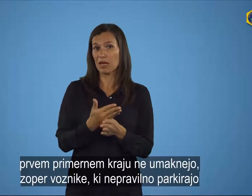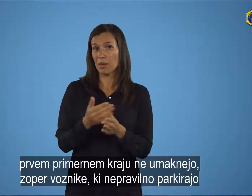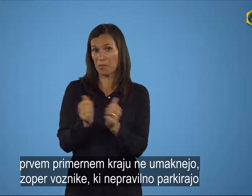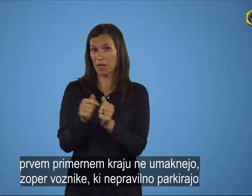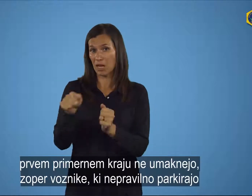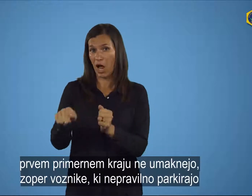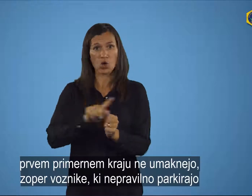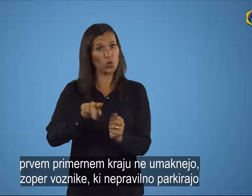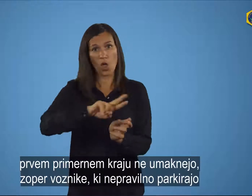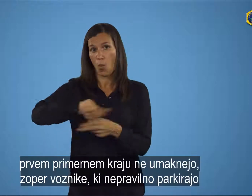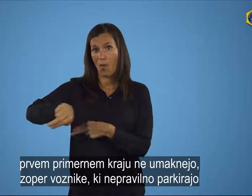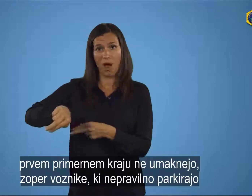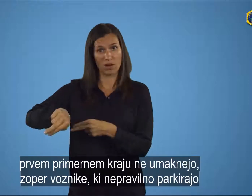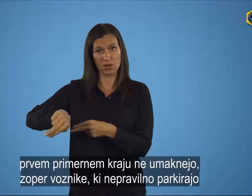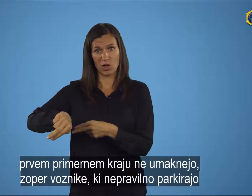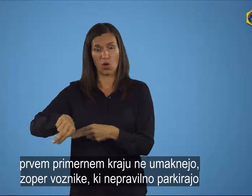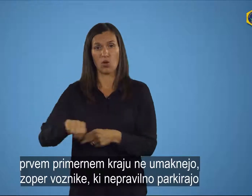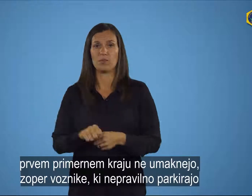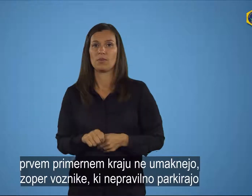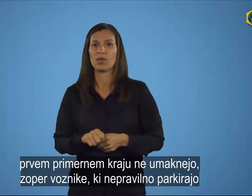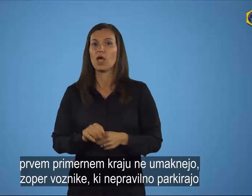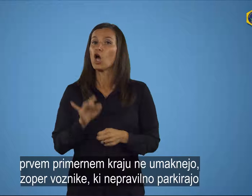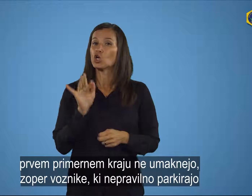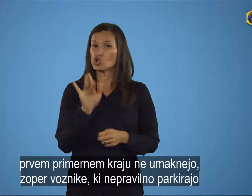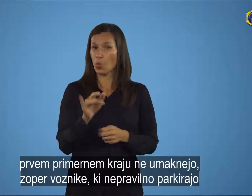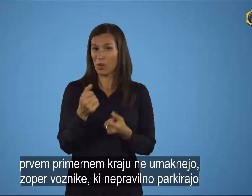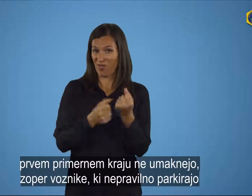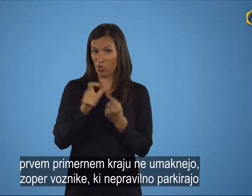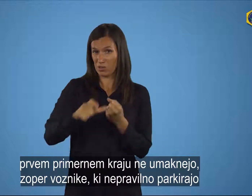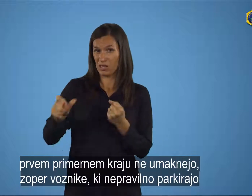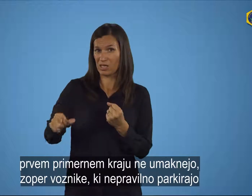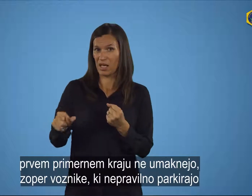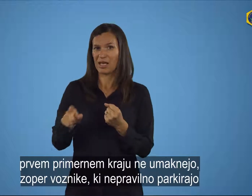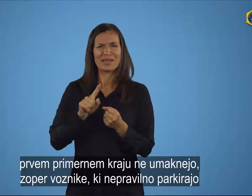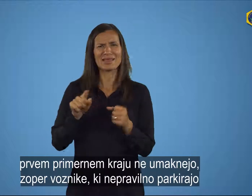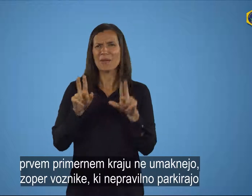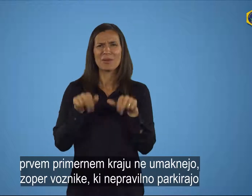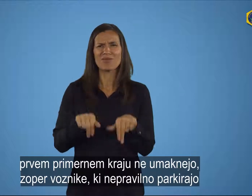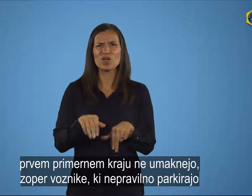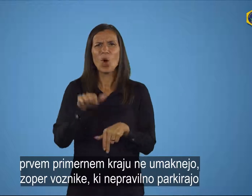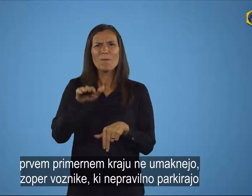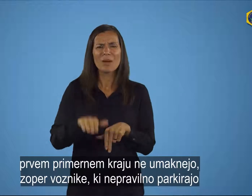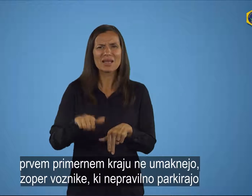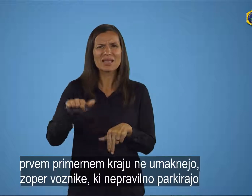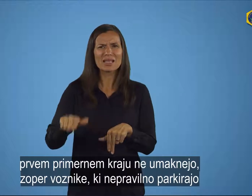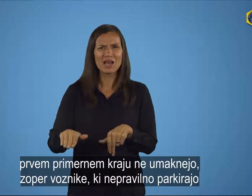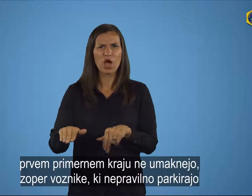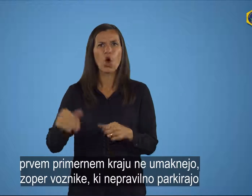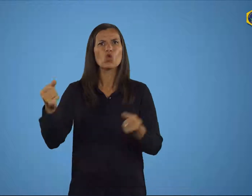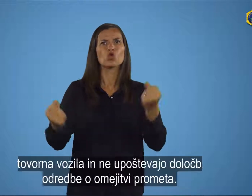parkirajo tovorna vozila in ne upoštevajo določb odredbe o omejitvi prometa.